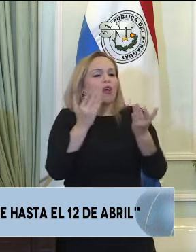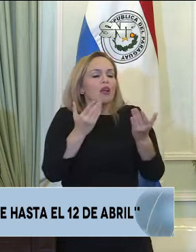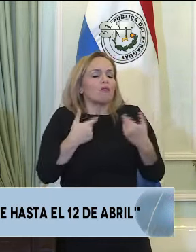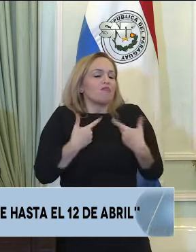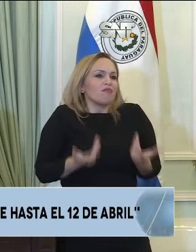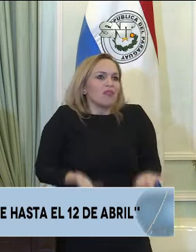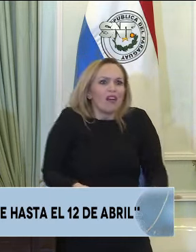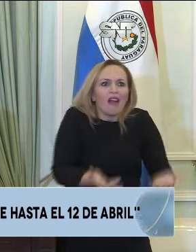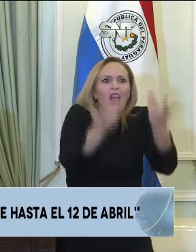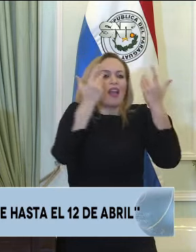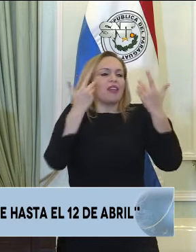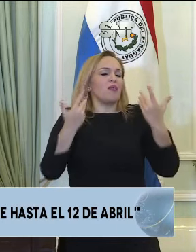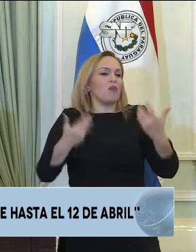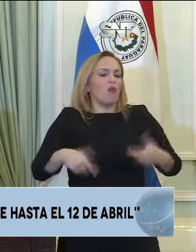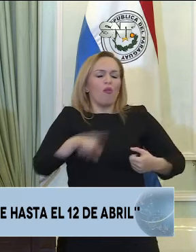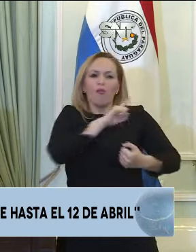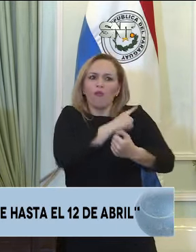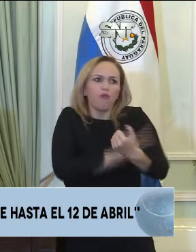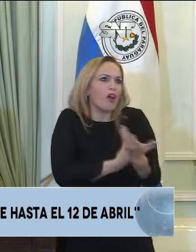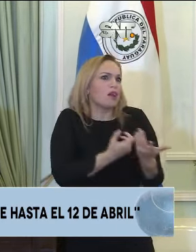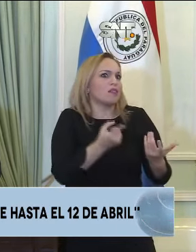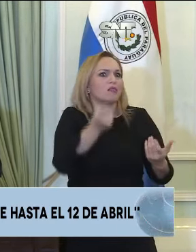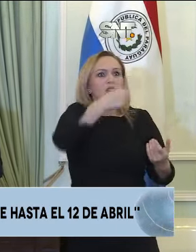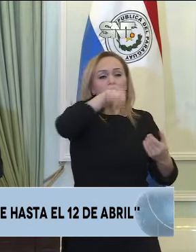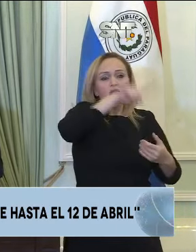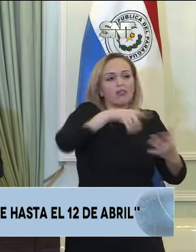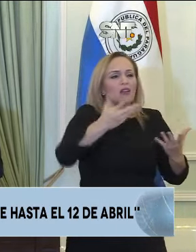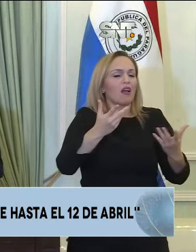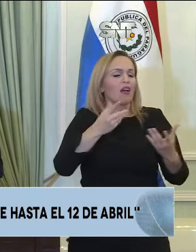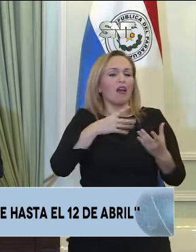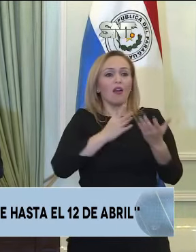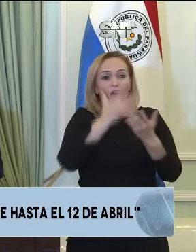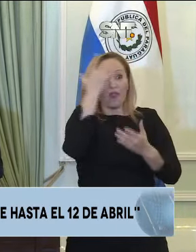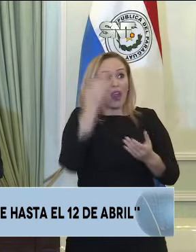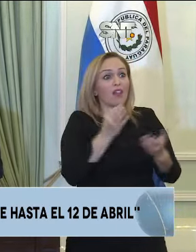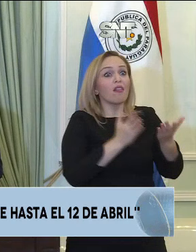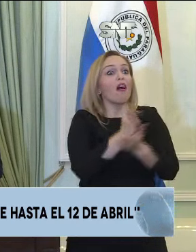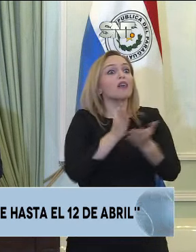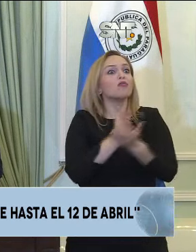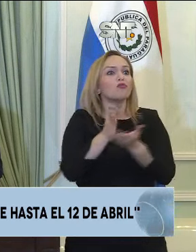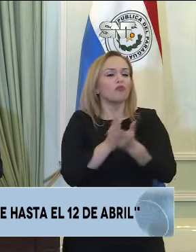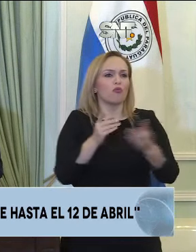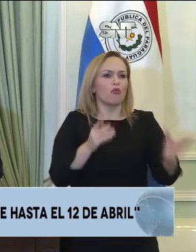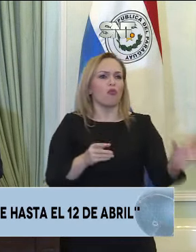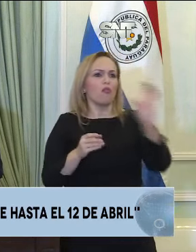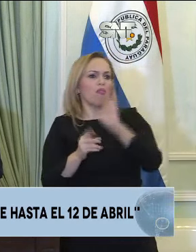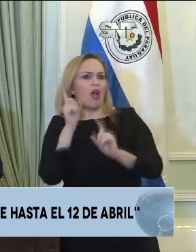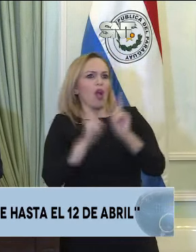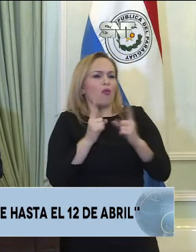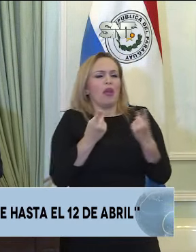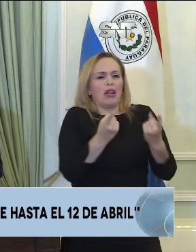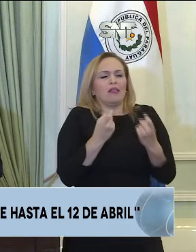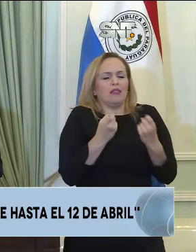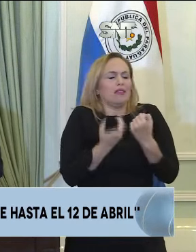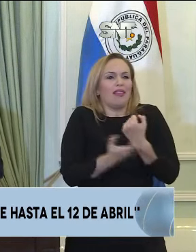estímulo, de incentivo a aquellos productores nacionales que pudieran ayudarnos con estos insumos críticos.